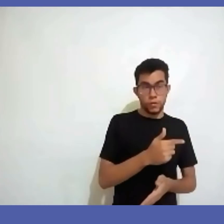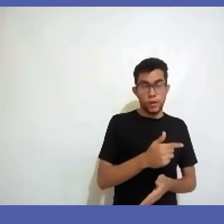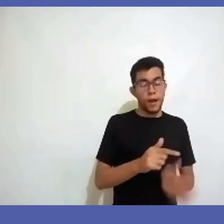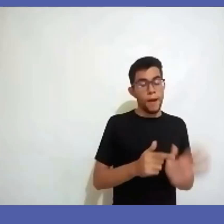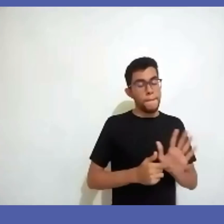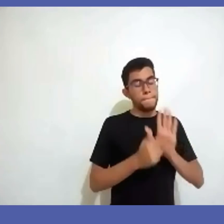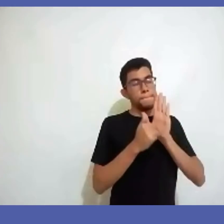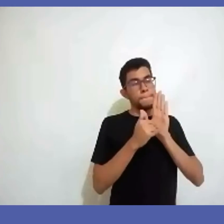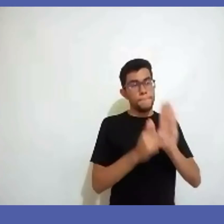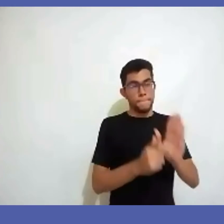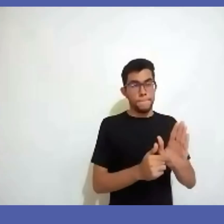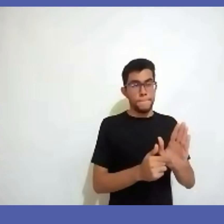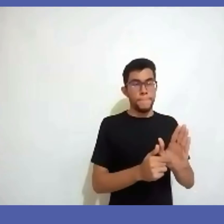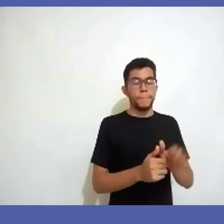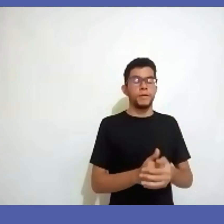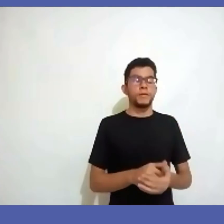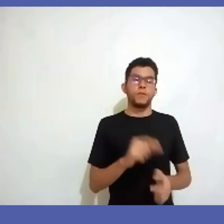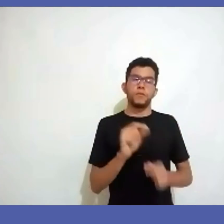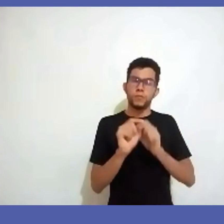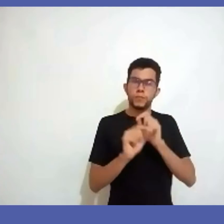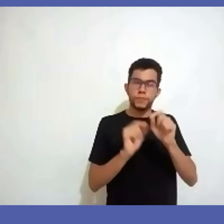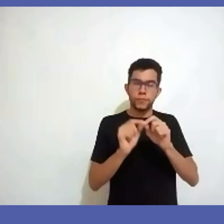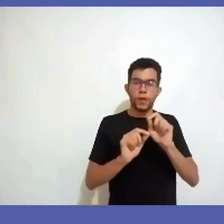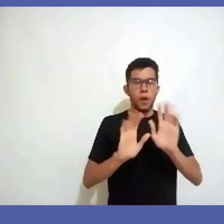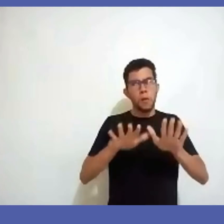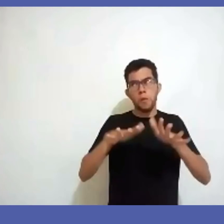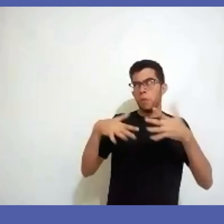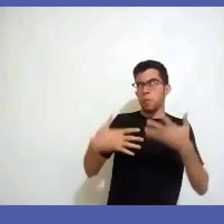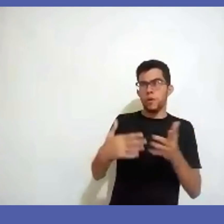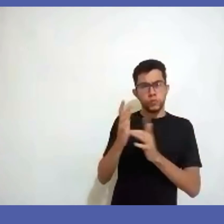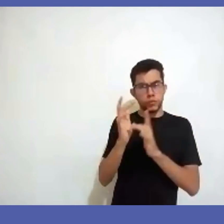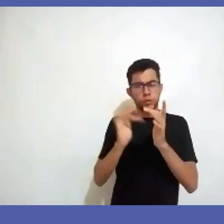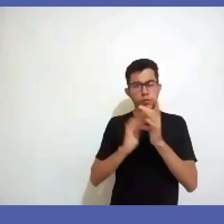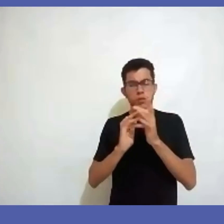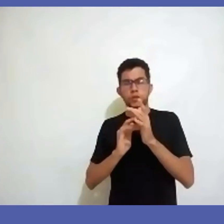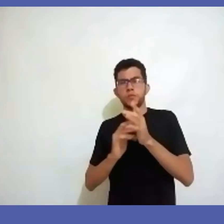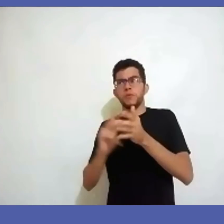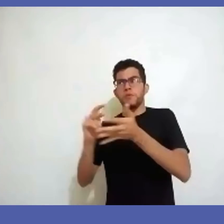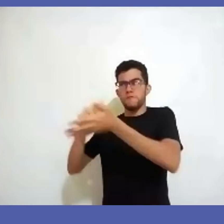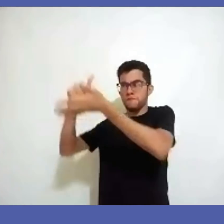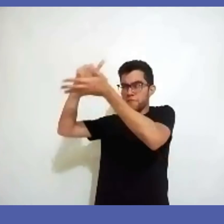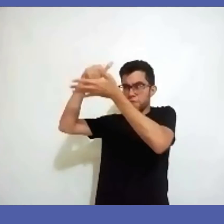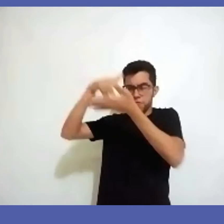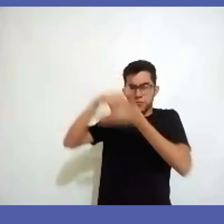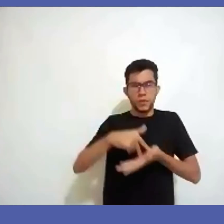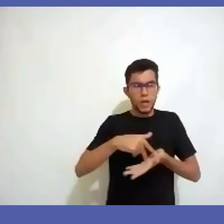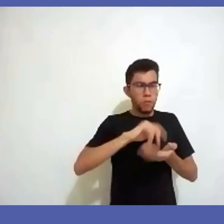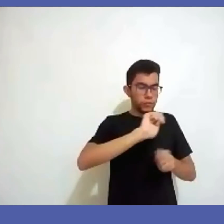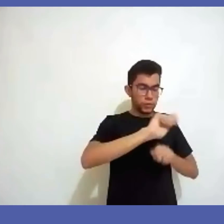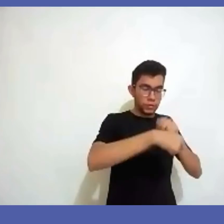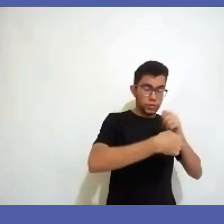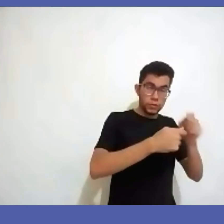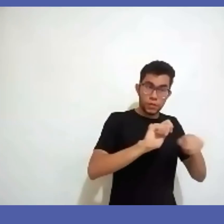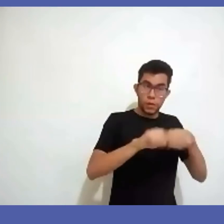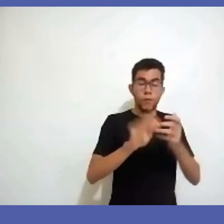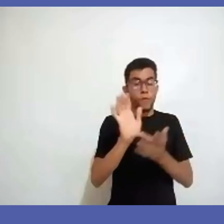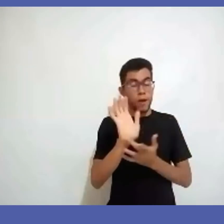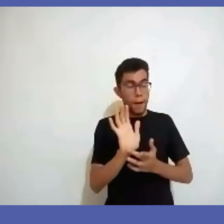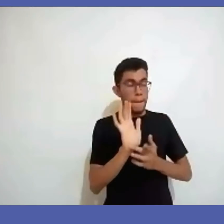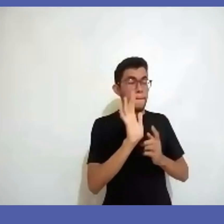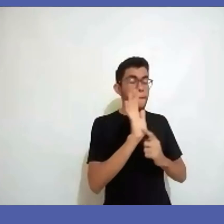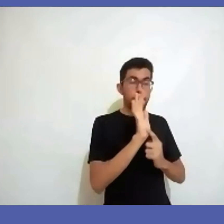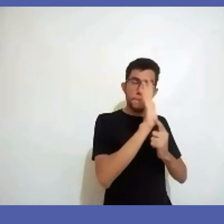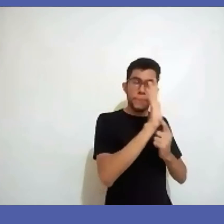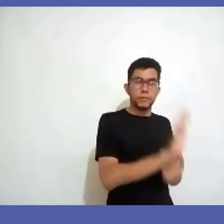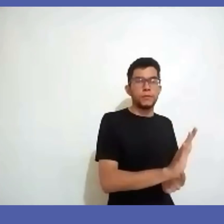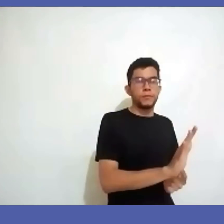seu sinal, e quando será o final dos tempos, qual é o seu sinal, então Jesus deu um sinal para a igreja.